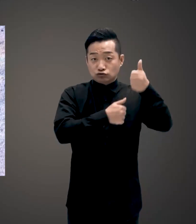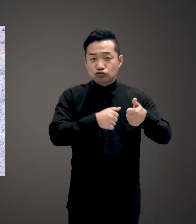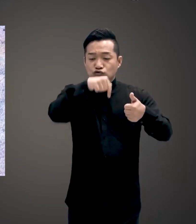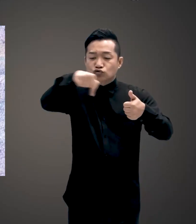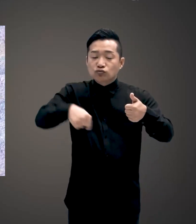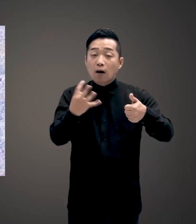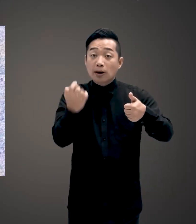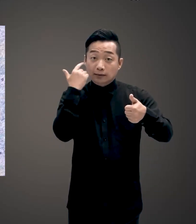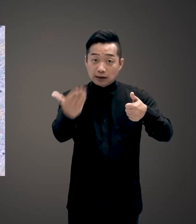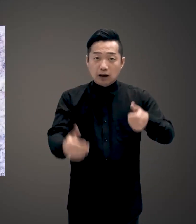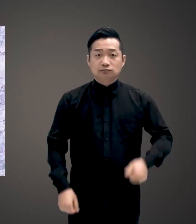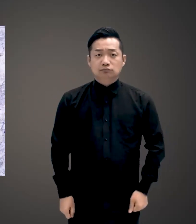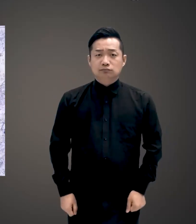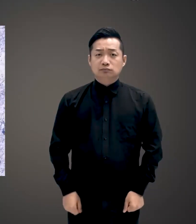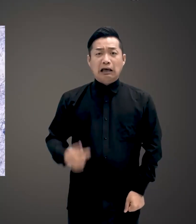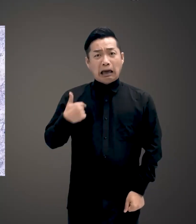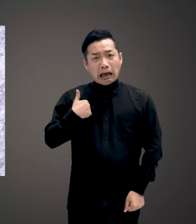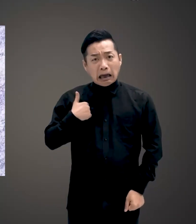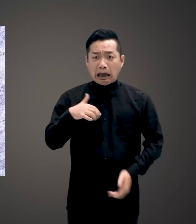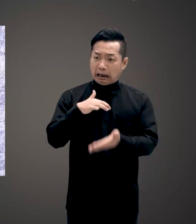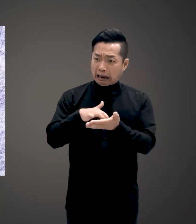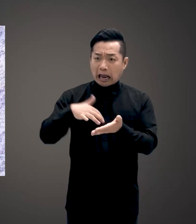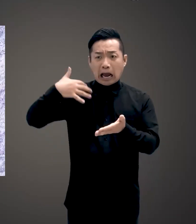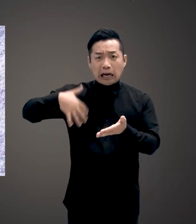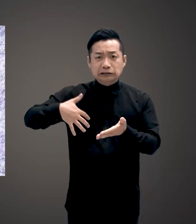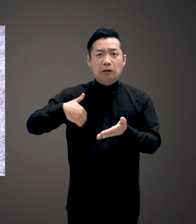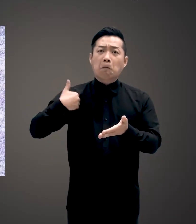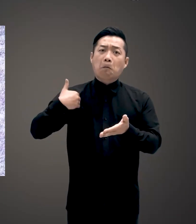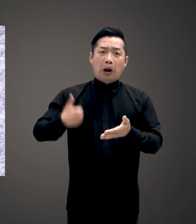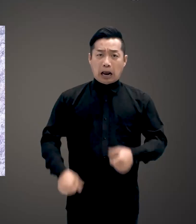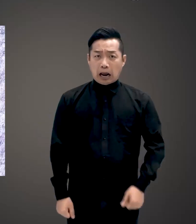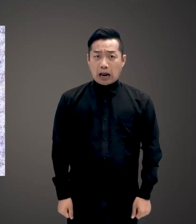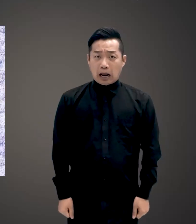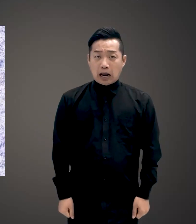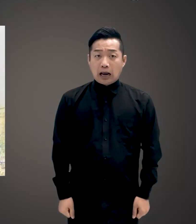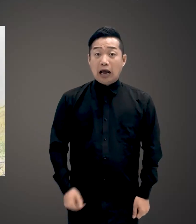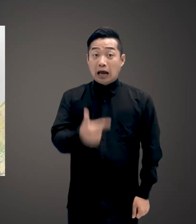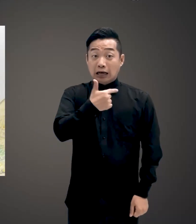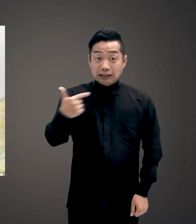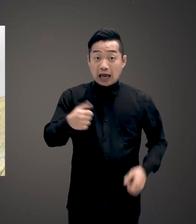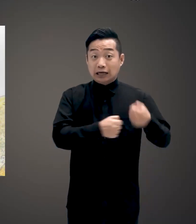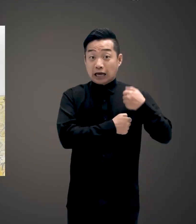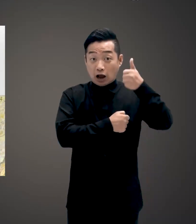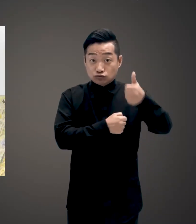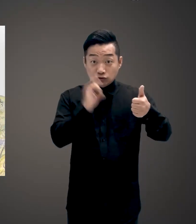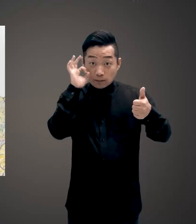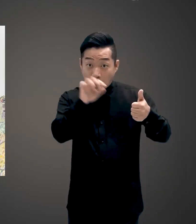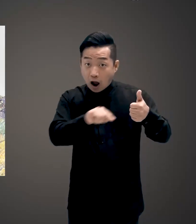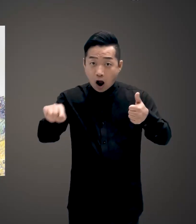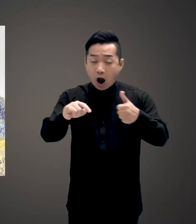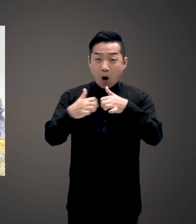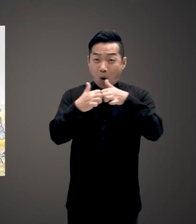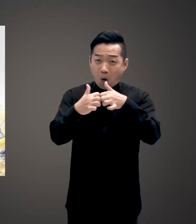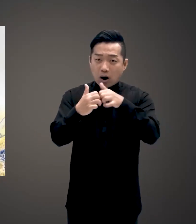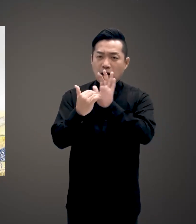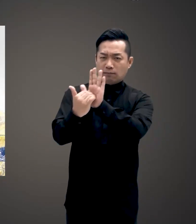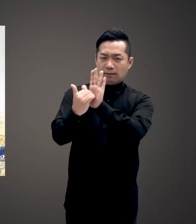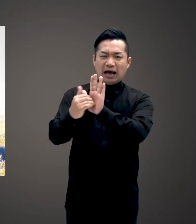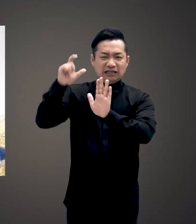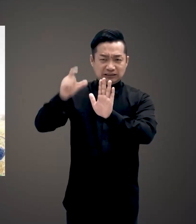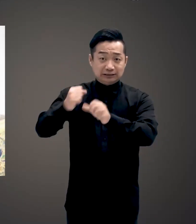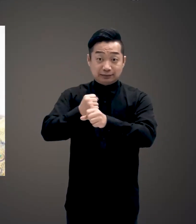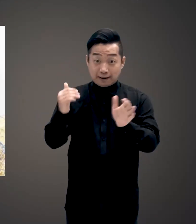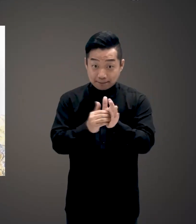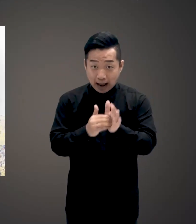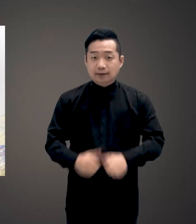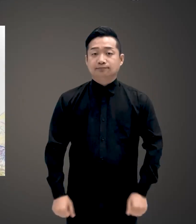모두 몇 개요? 에? 안 세어봐서 모르겠는데요? 대장군, 보십시오! 어떤 공격에도 무너지지 않게